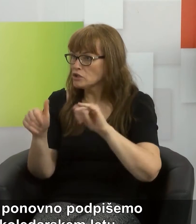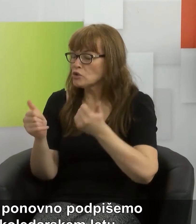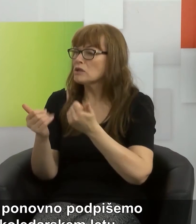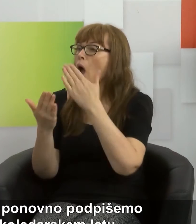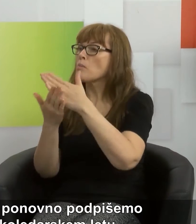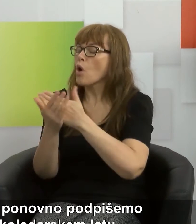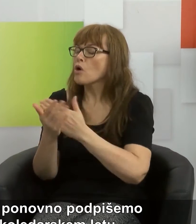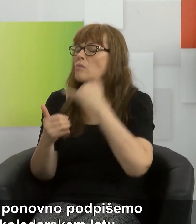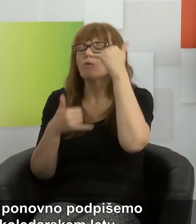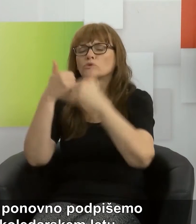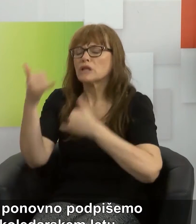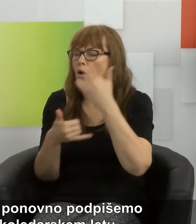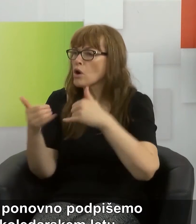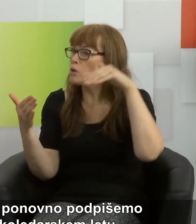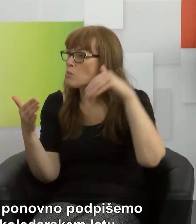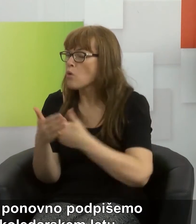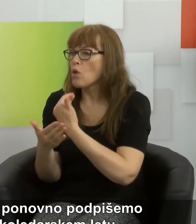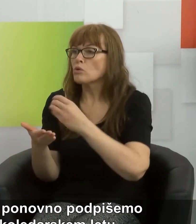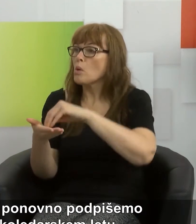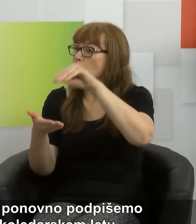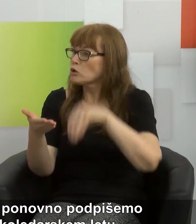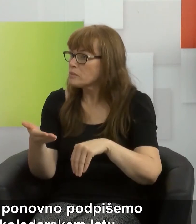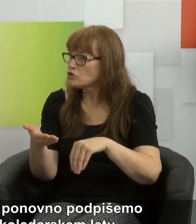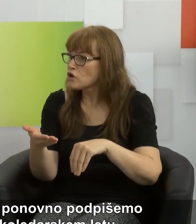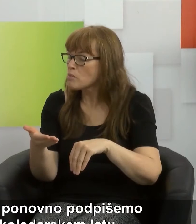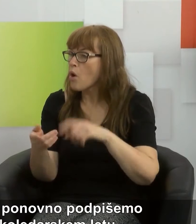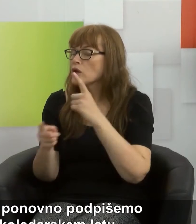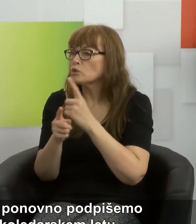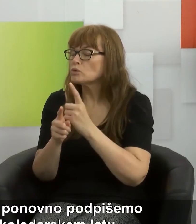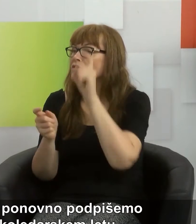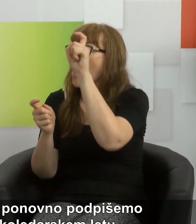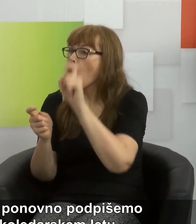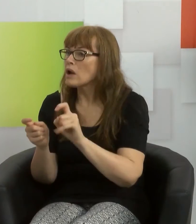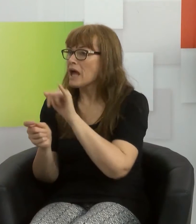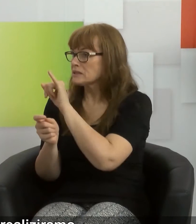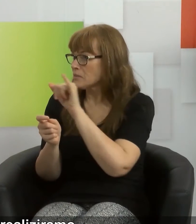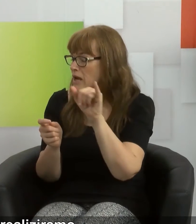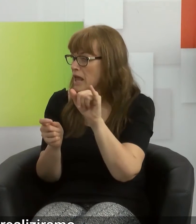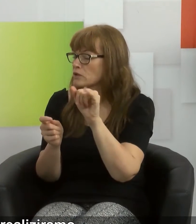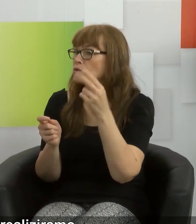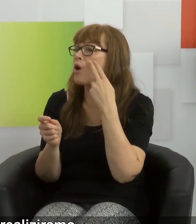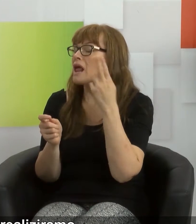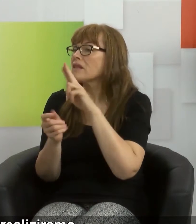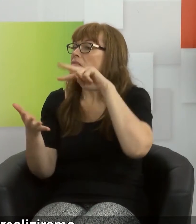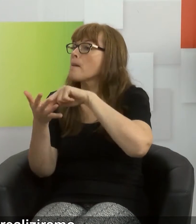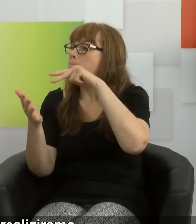ponovno podpišemo in ga potem tudi v koledarskem letu, glede na